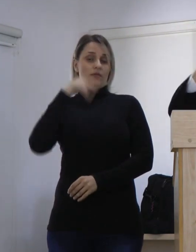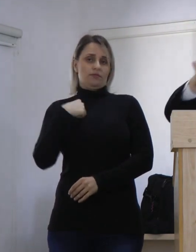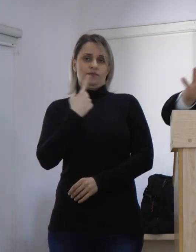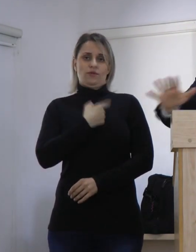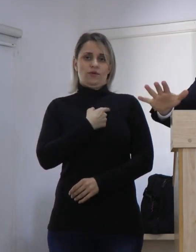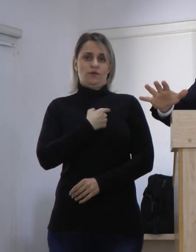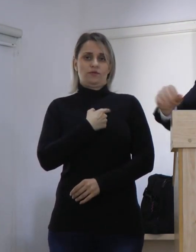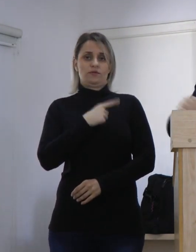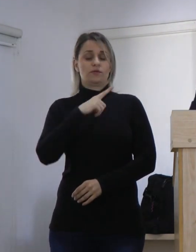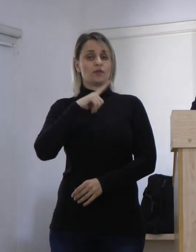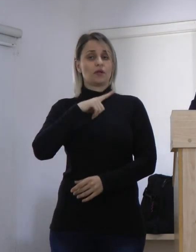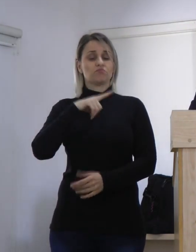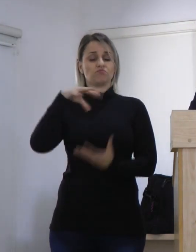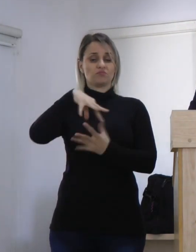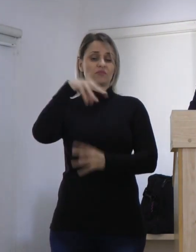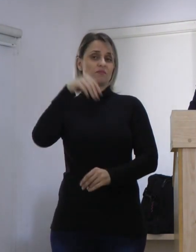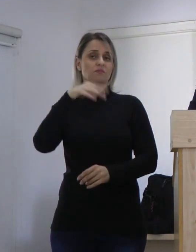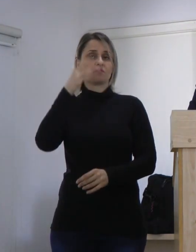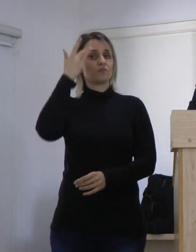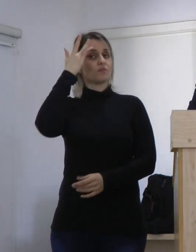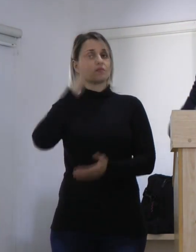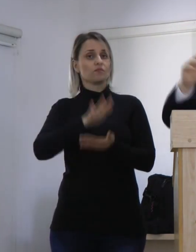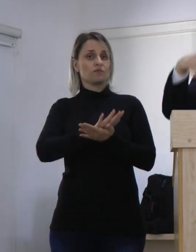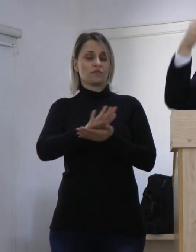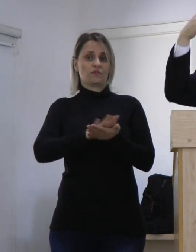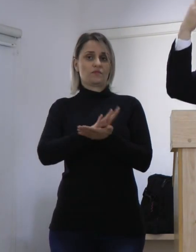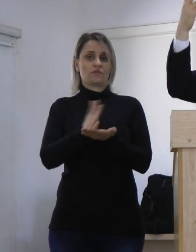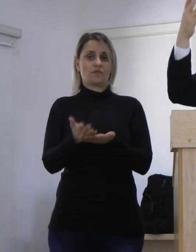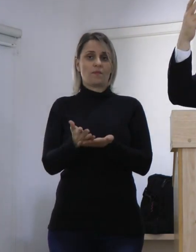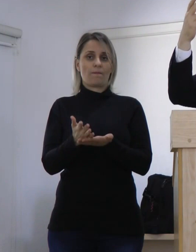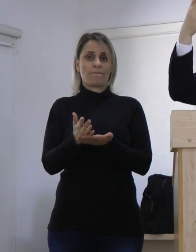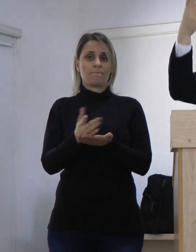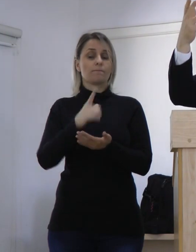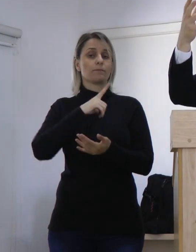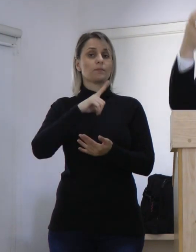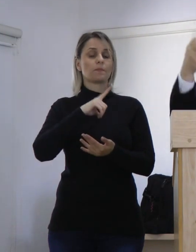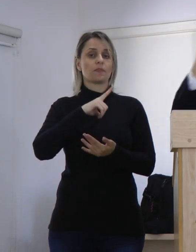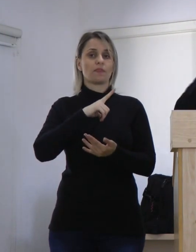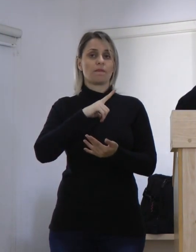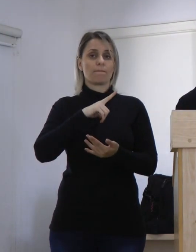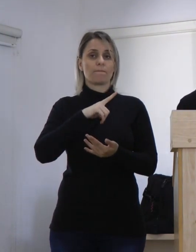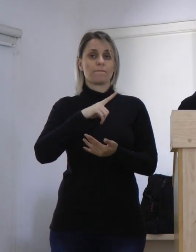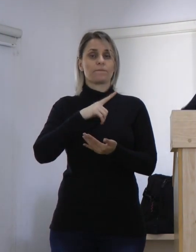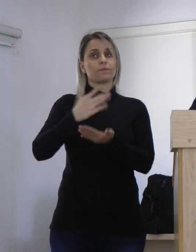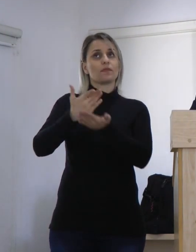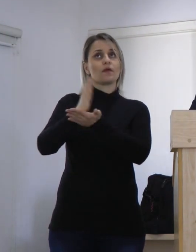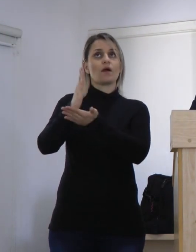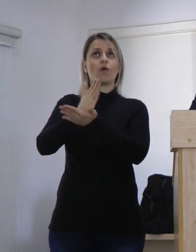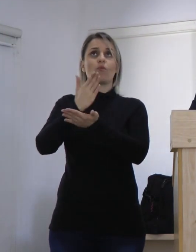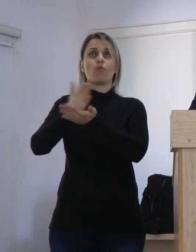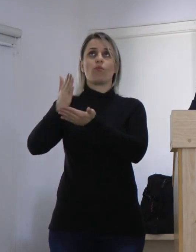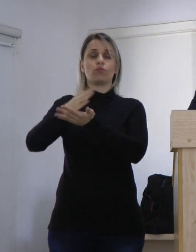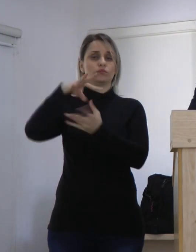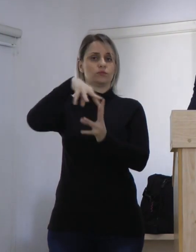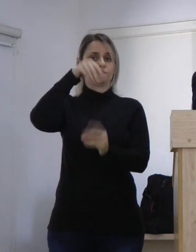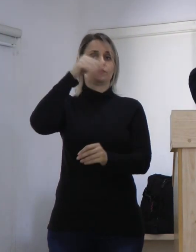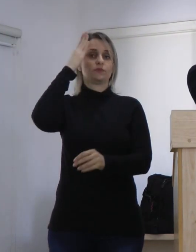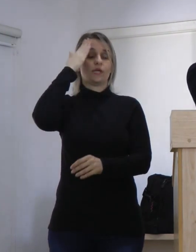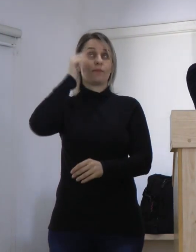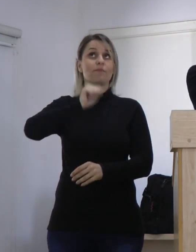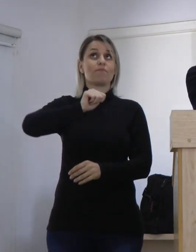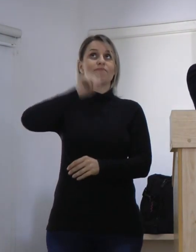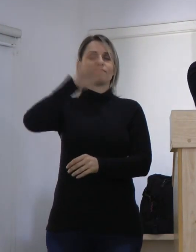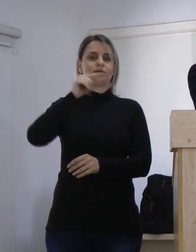muito espírito atrapalhadinho, e alguns raros espíritos superiores sabem mais do que nós. Por isso nós